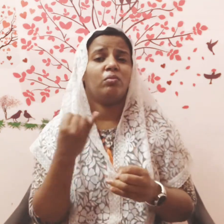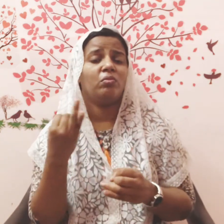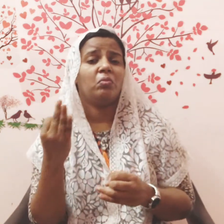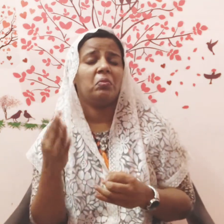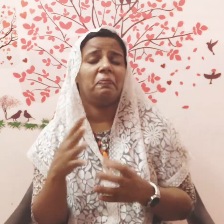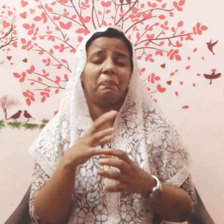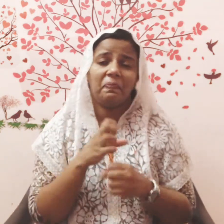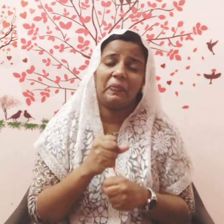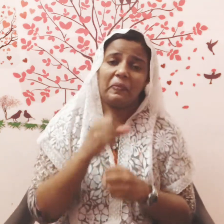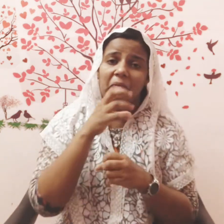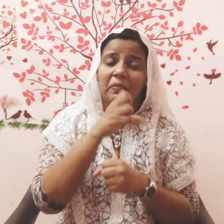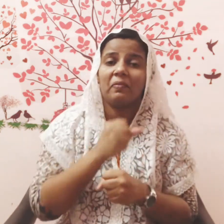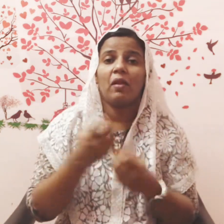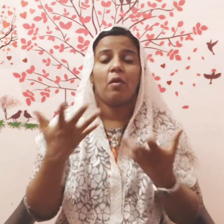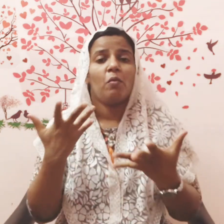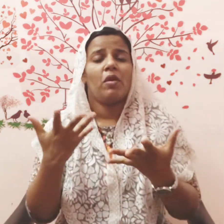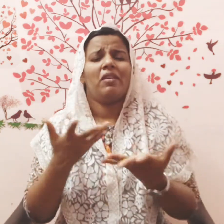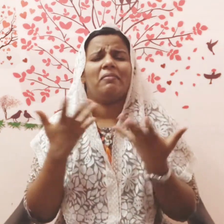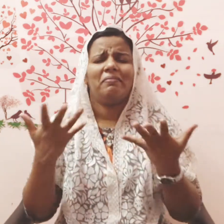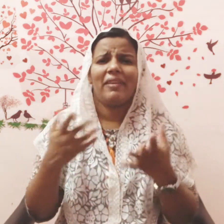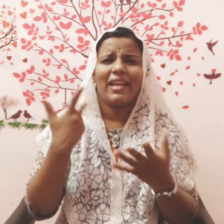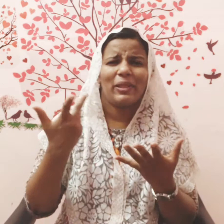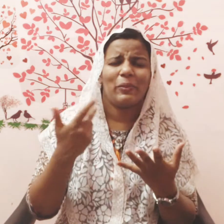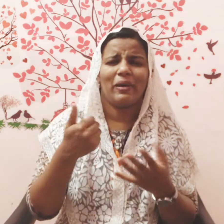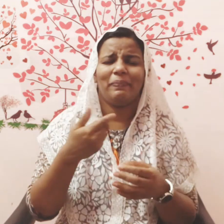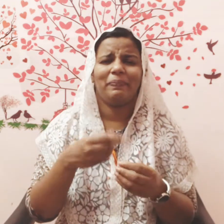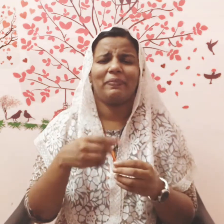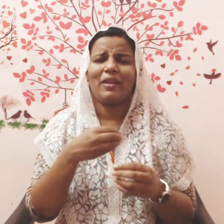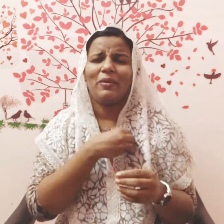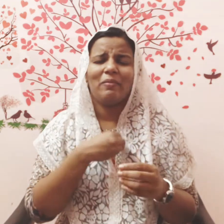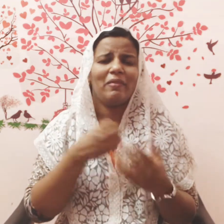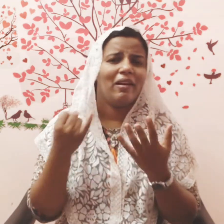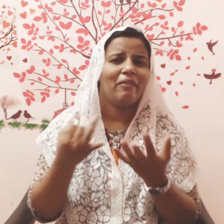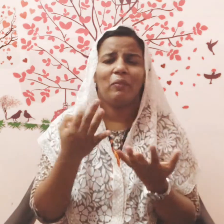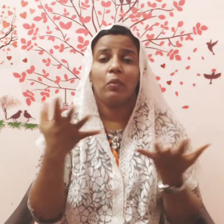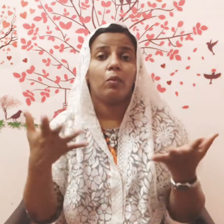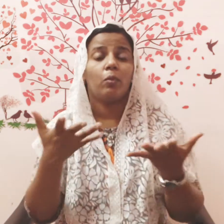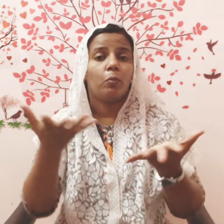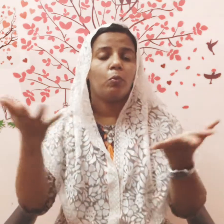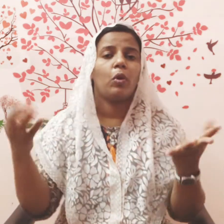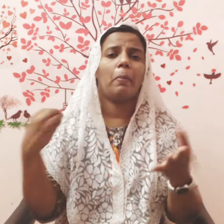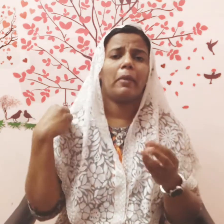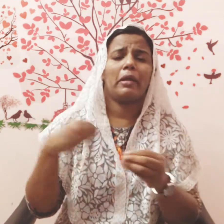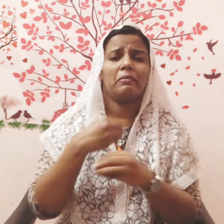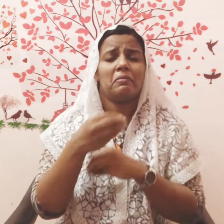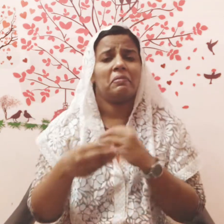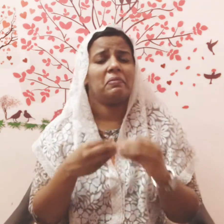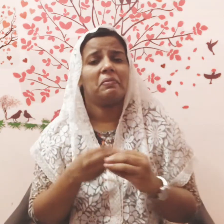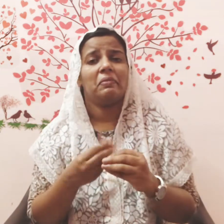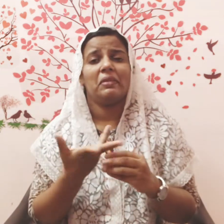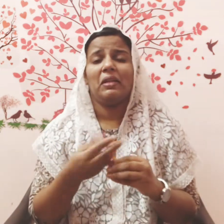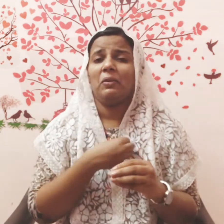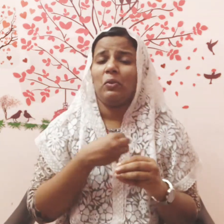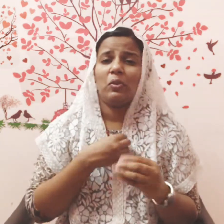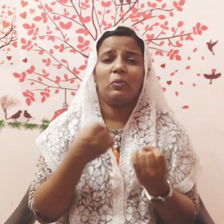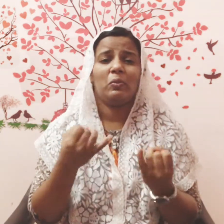വൈദ്യന്മാരാലും ഏറിയൊന്ന് സഹിച്ചു. അപ്പോൾ പല രീതിയിലുള്ള ചികിത്സകൾ അവൾ നടത്തി. ഈ ചികിത്സകളൊക്കെ അവൾക്ക് ബുദ്ധിമുട്ടായിരുന്നു. അതുകൊണ്ടാണ് പറഞ്ഞ് പല